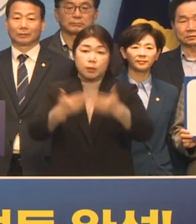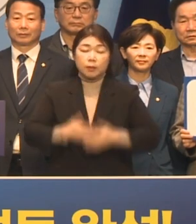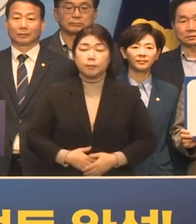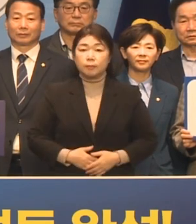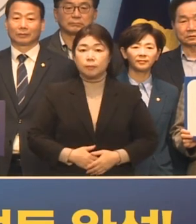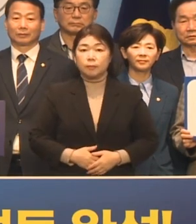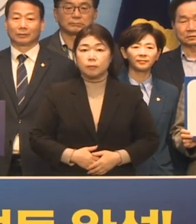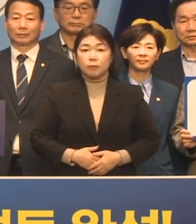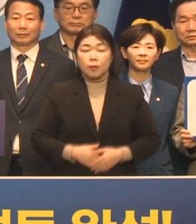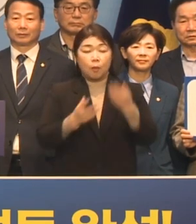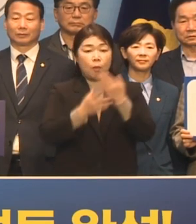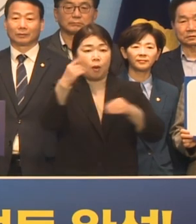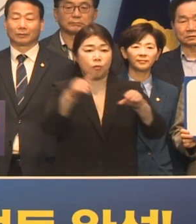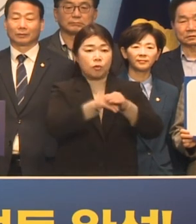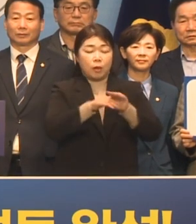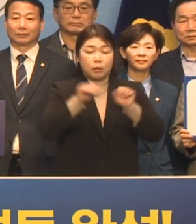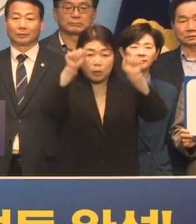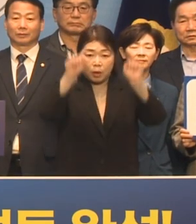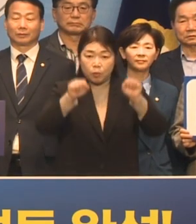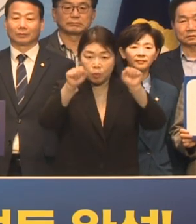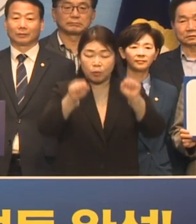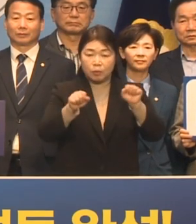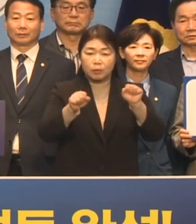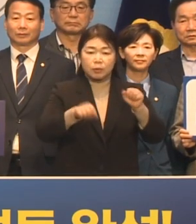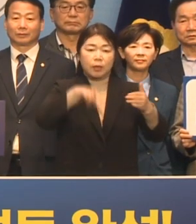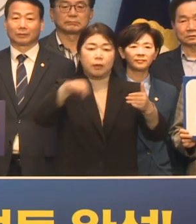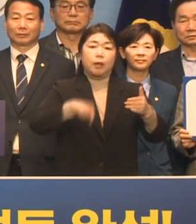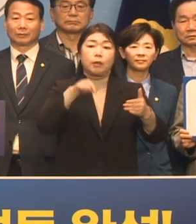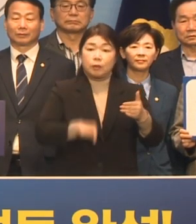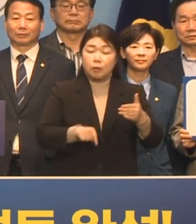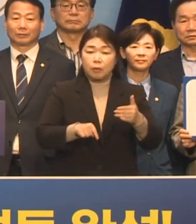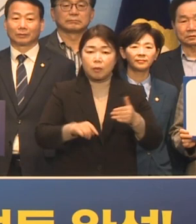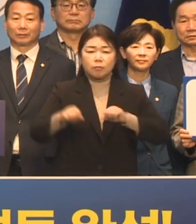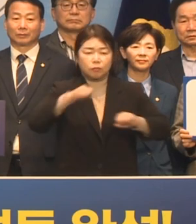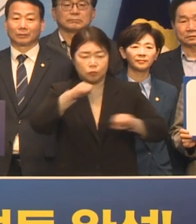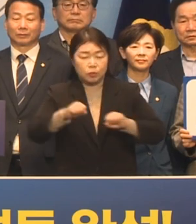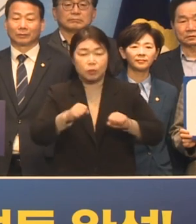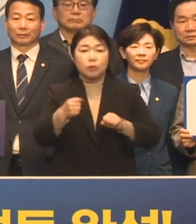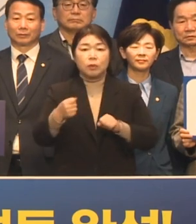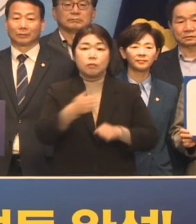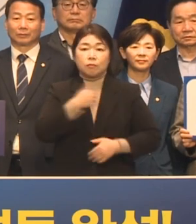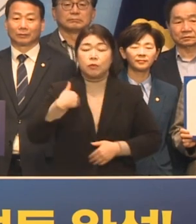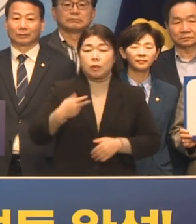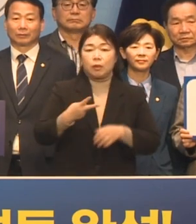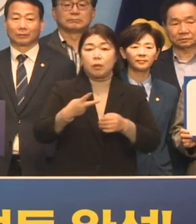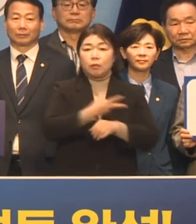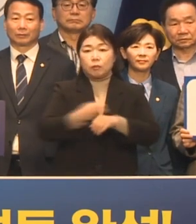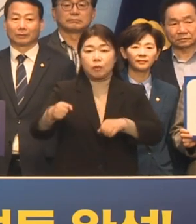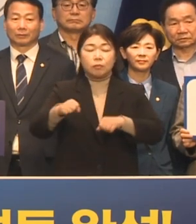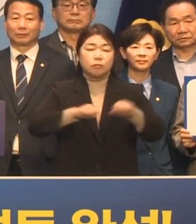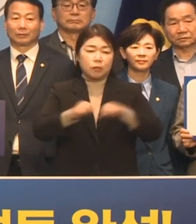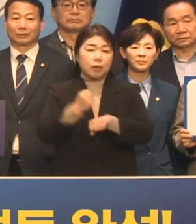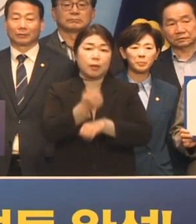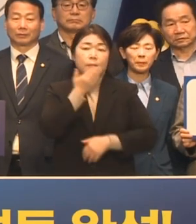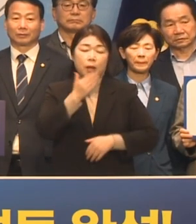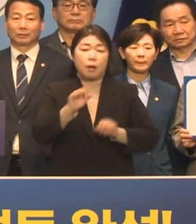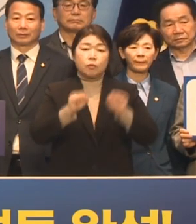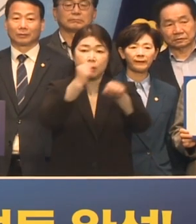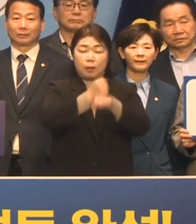복합문화체육스퀘어를 조성해 멀리 가지 않아도 마음껏 운동하고 문화를 누릴 수 있는 도시로